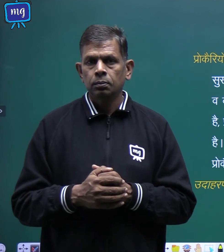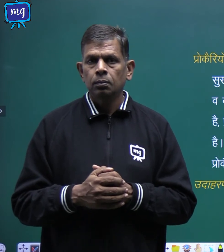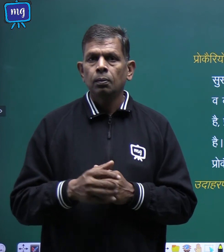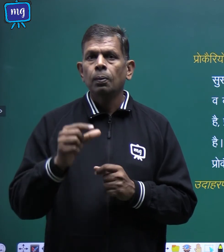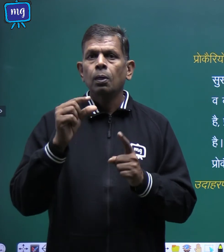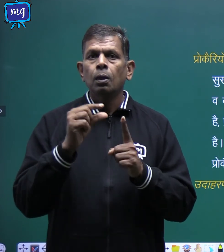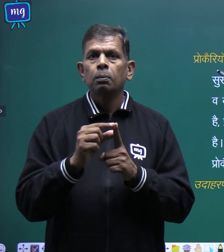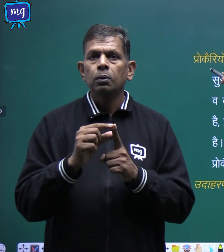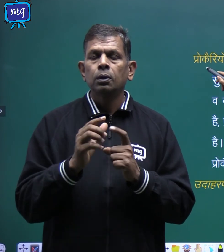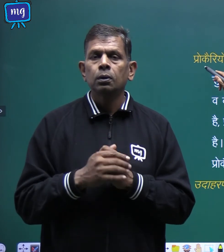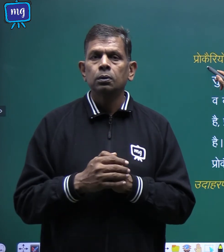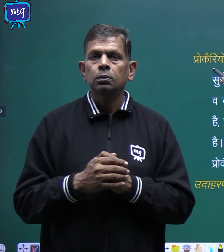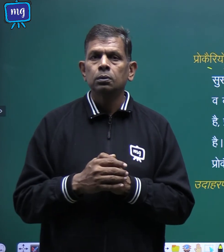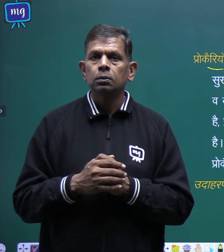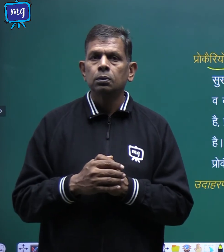प्रोकैरियोट्स